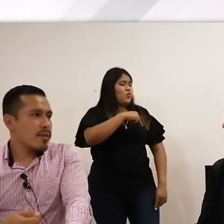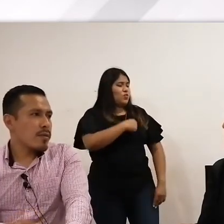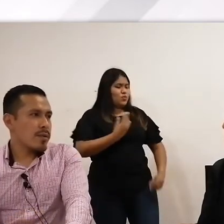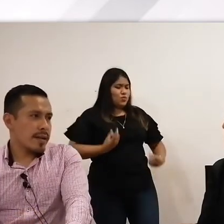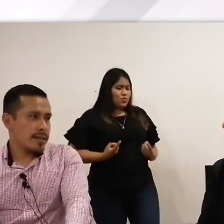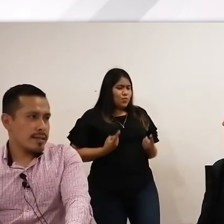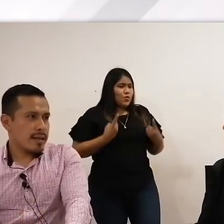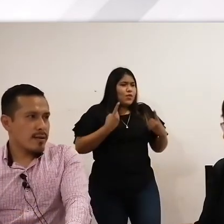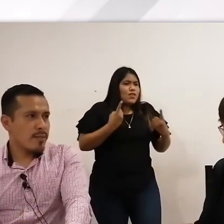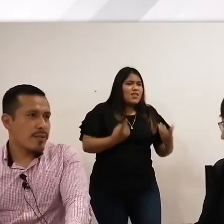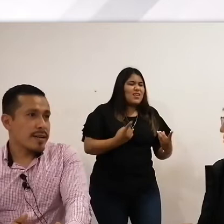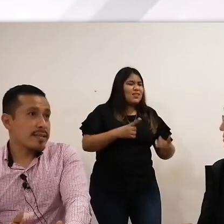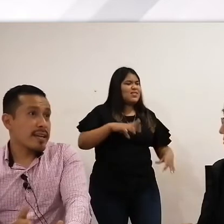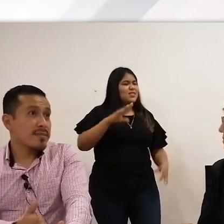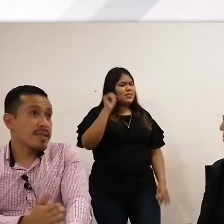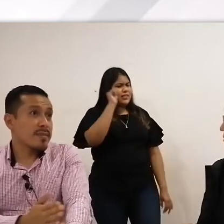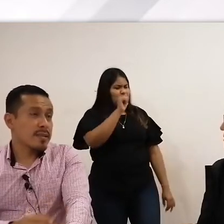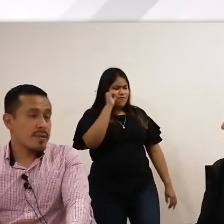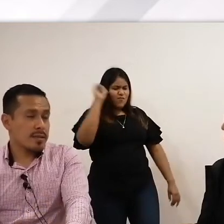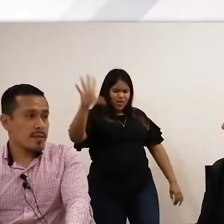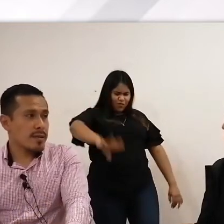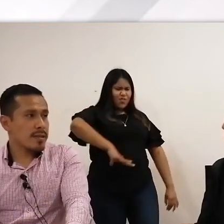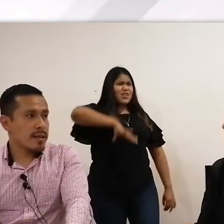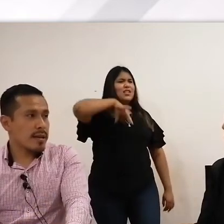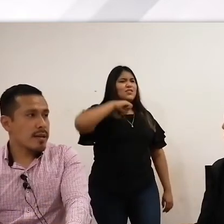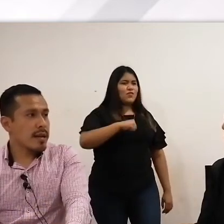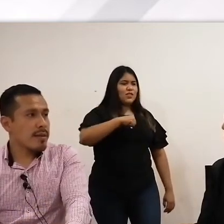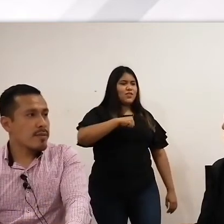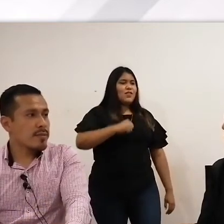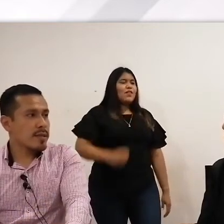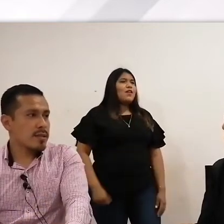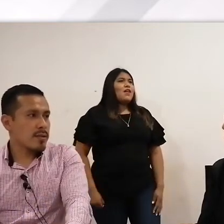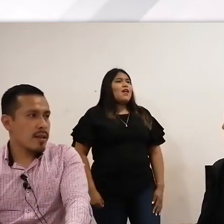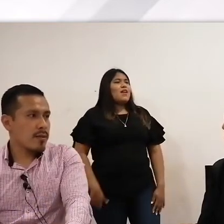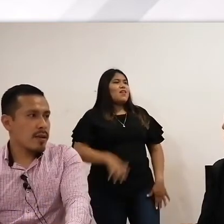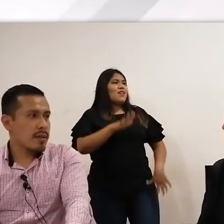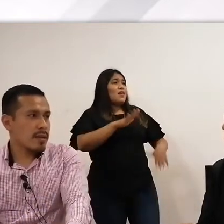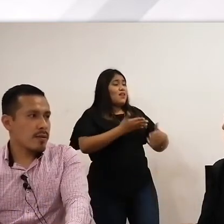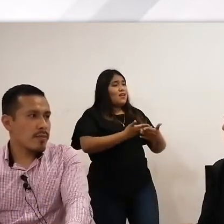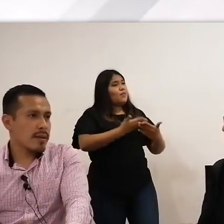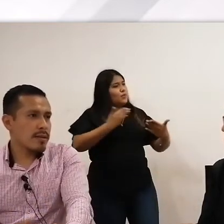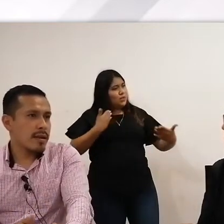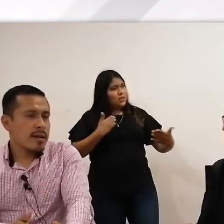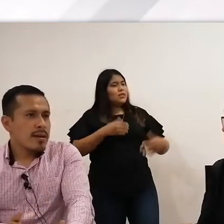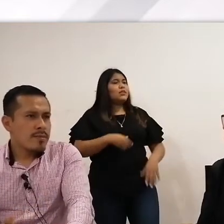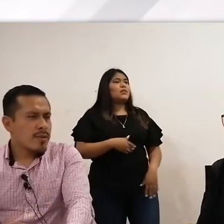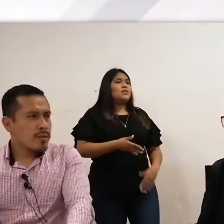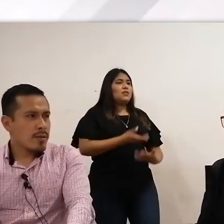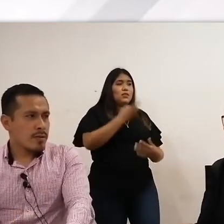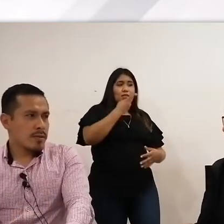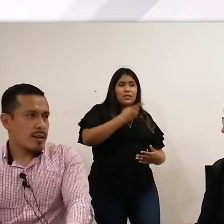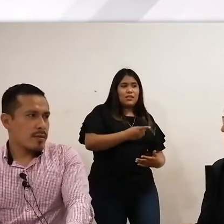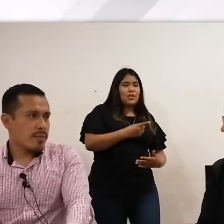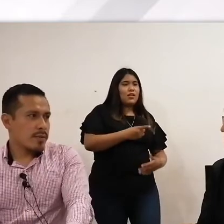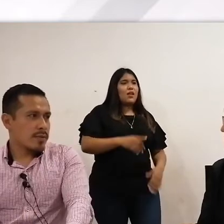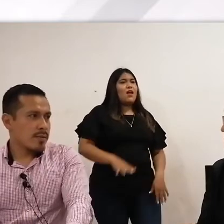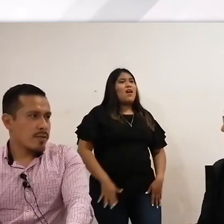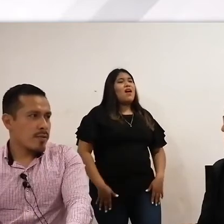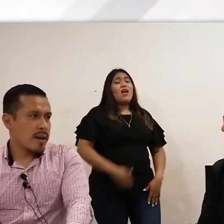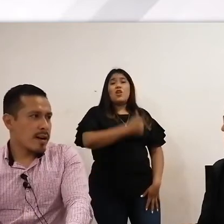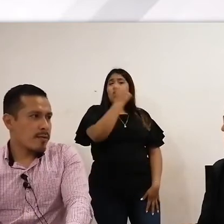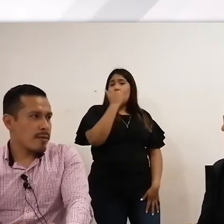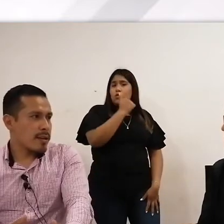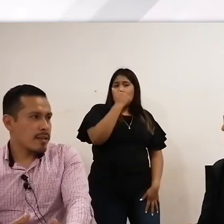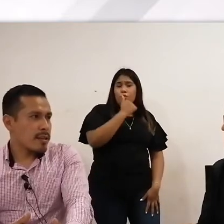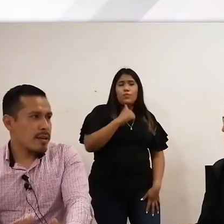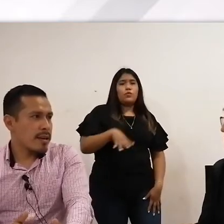dar un extra, ¿no? Por estas mismas cuestiones que hemos mencionado anteriormente. No todos los alumnos son